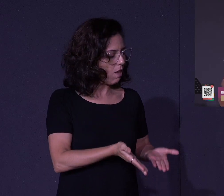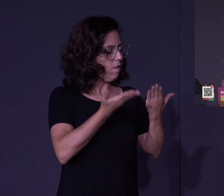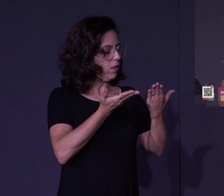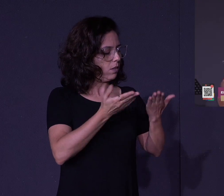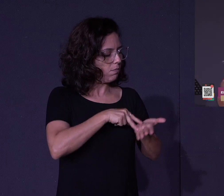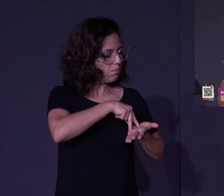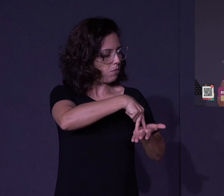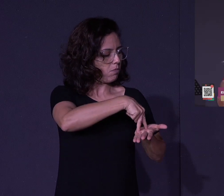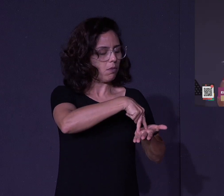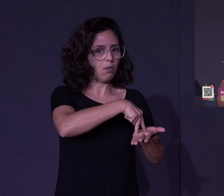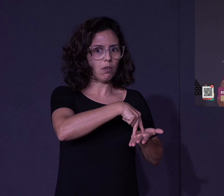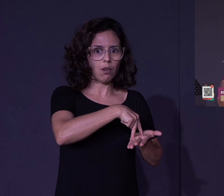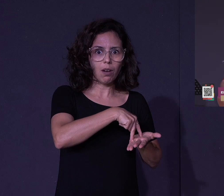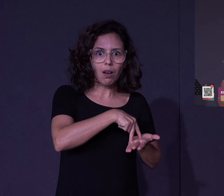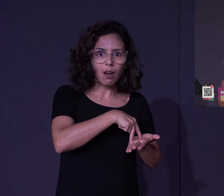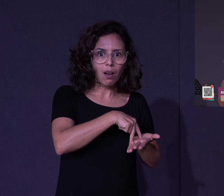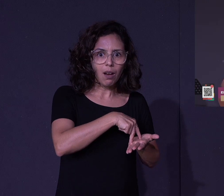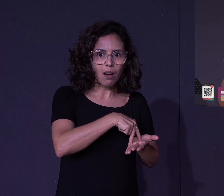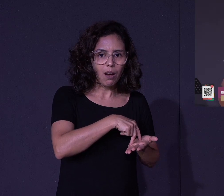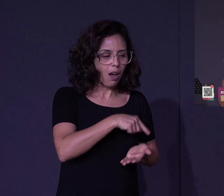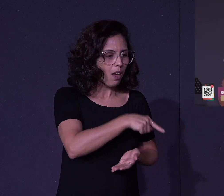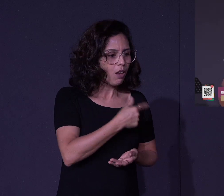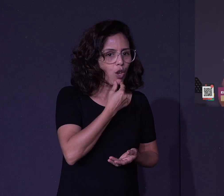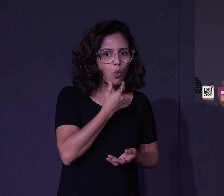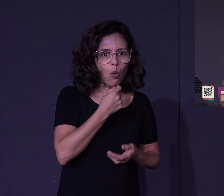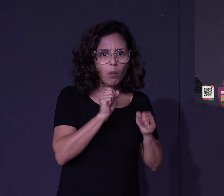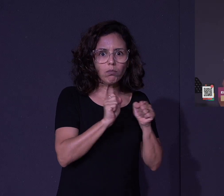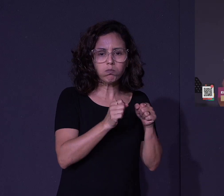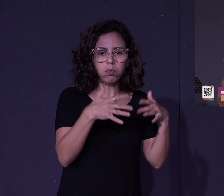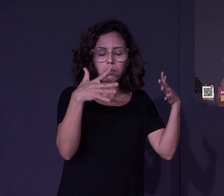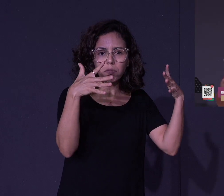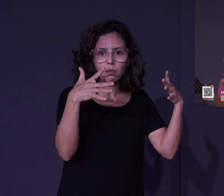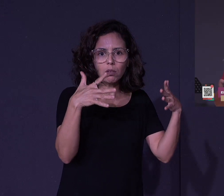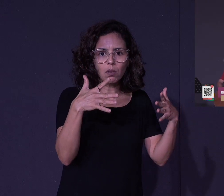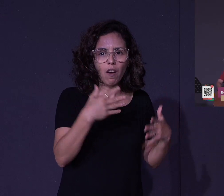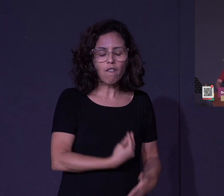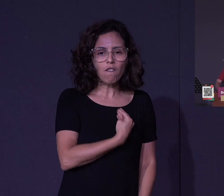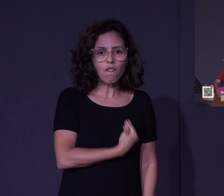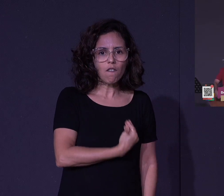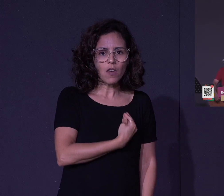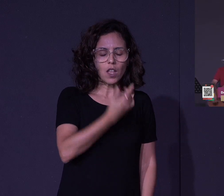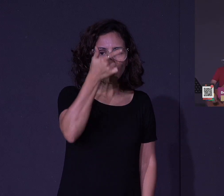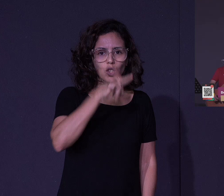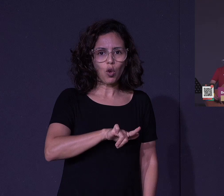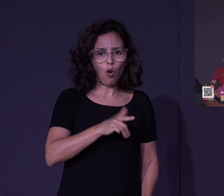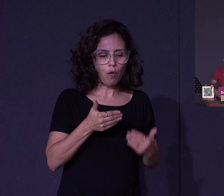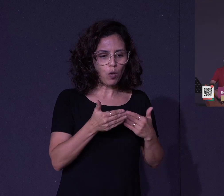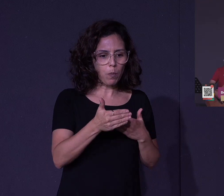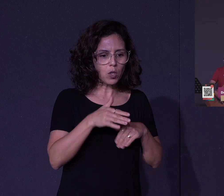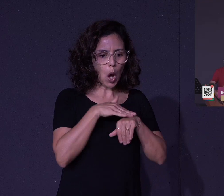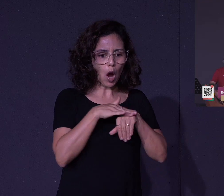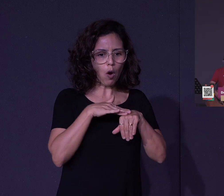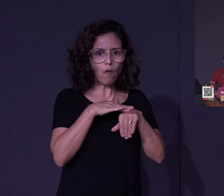o entregou a sua. Ele é bom, não é, irmão? Ele é bom, não é, irmão? Se ele for, dê um glória a